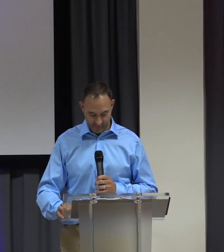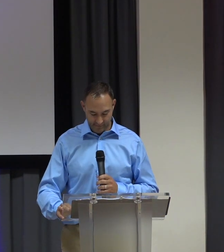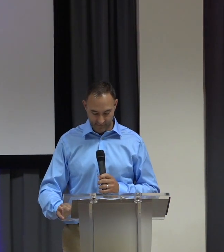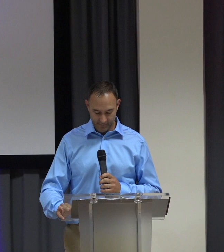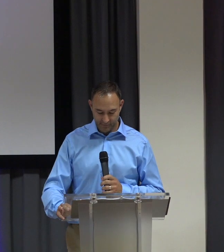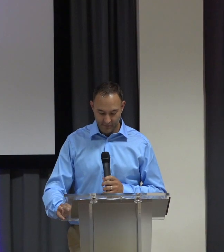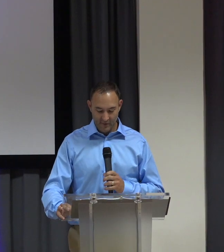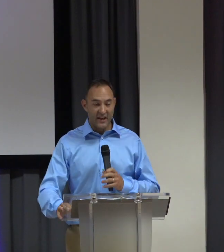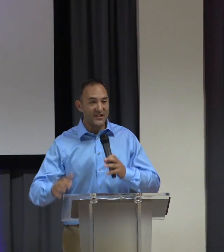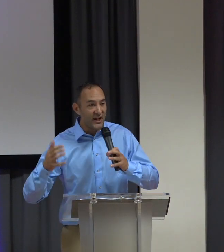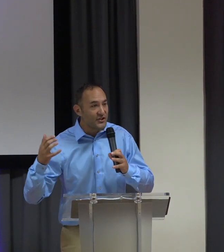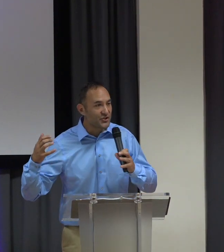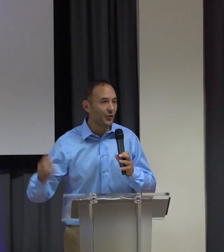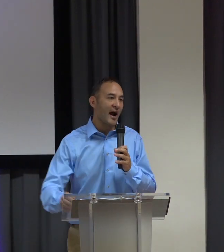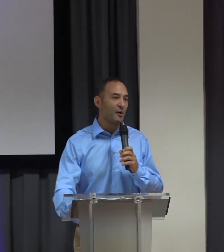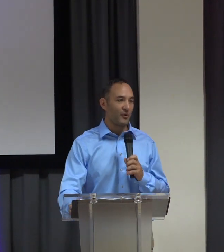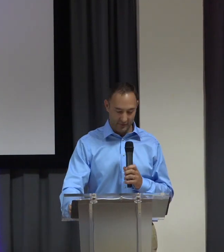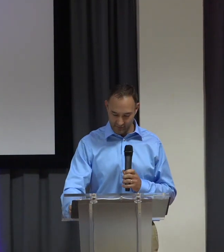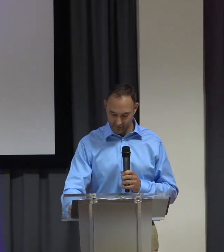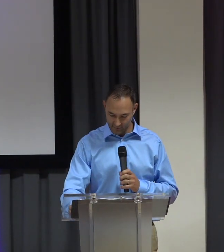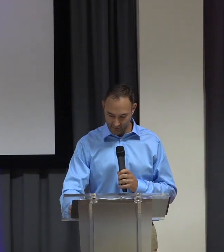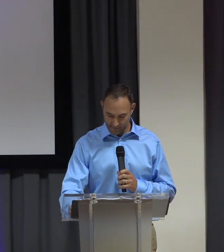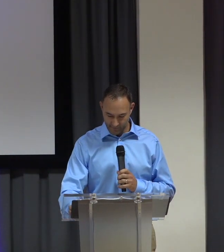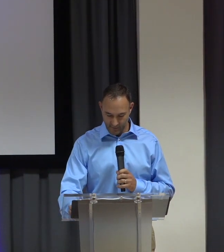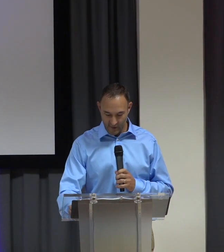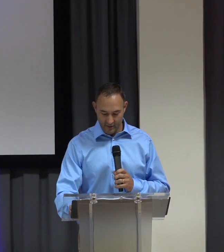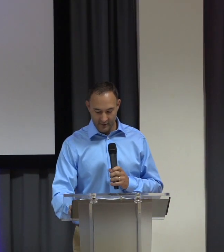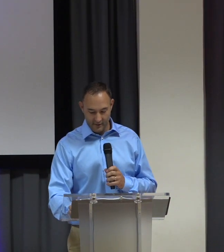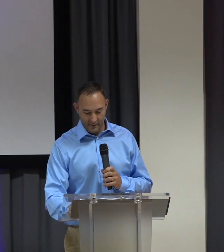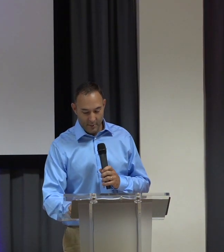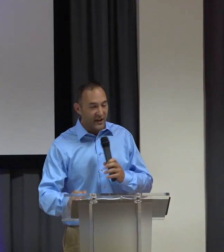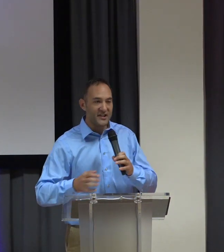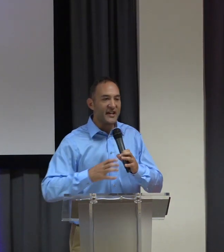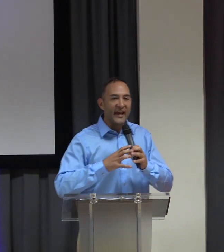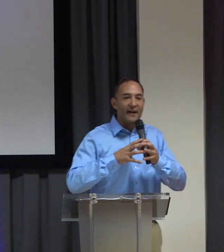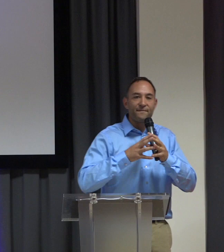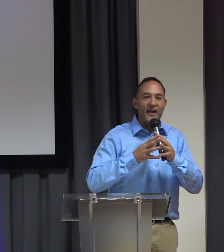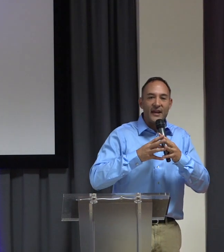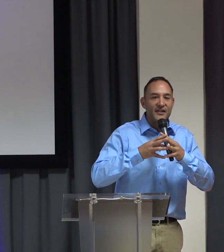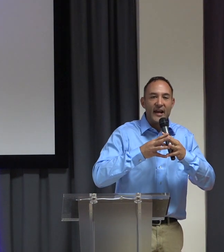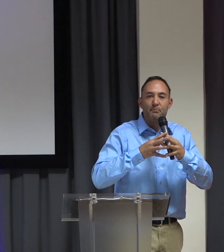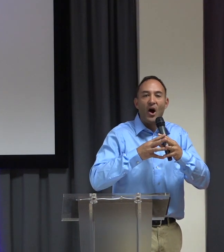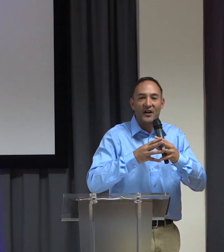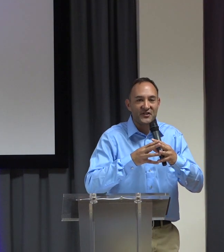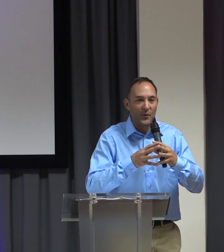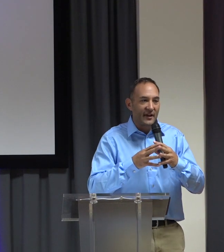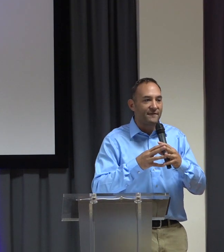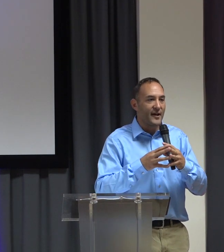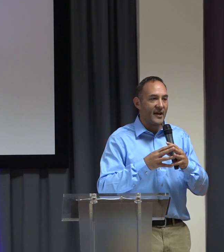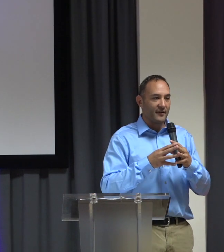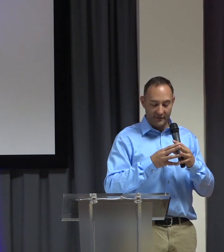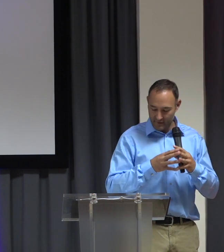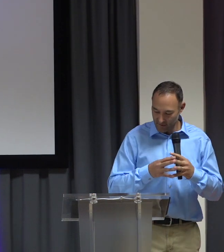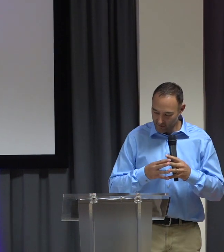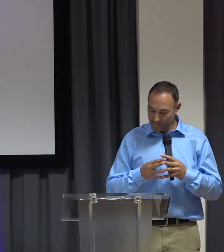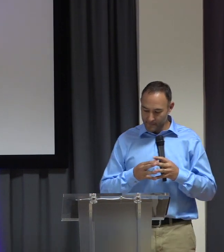qu'il est merveilleux, He is indescribable. parce qu'il est indescriptible, Because he can't fit into any box that we can fit him